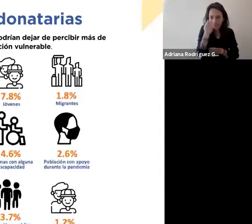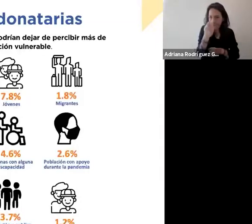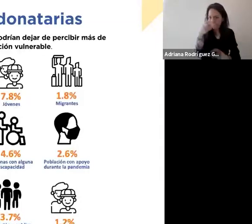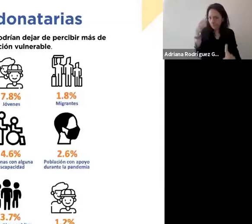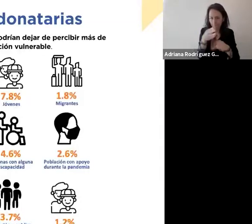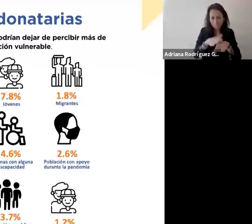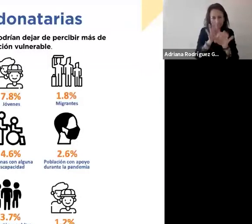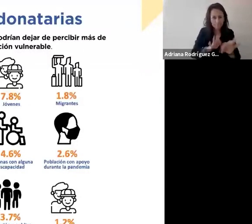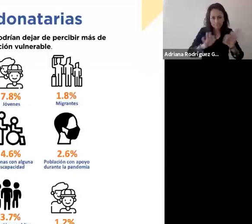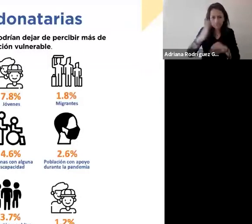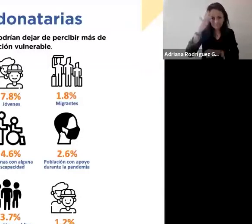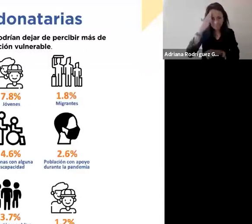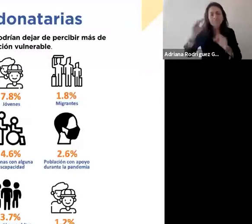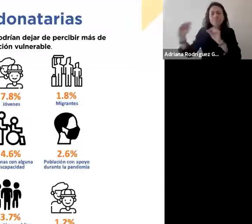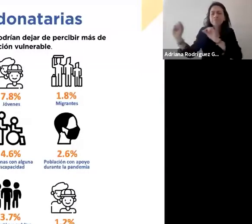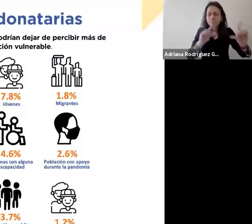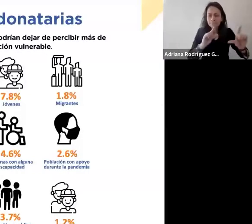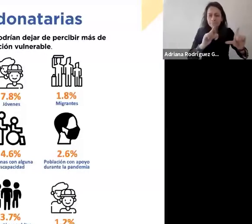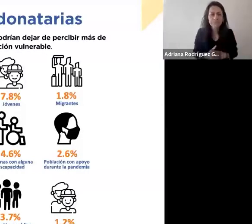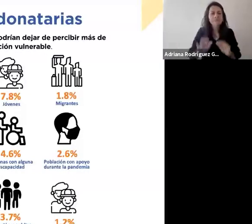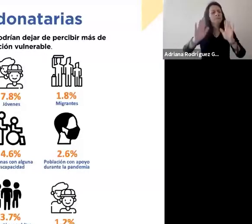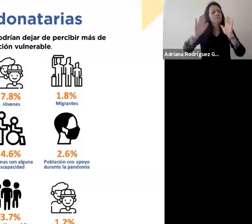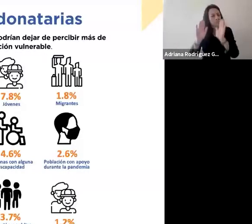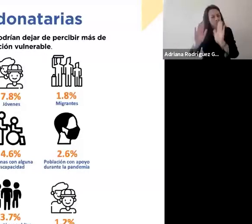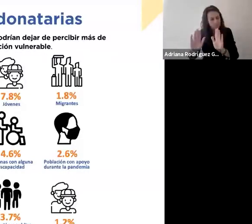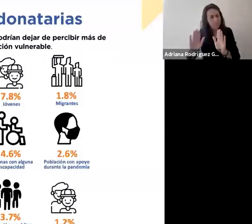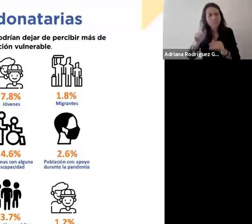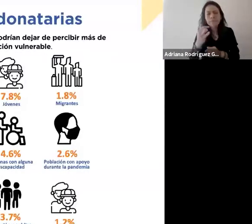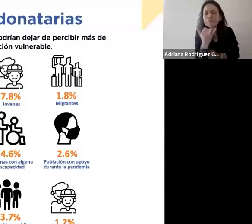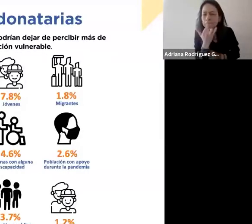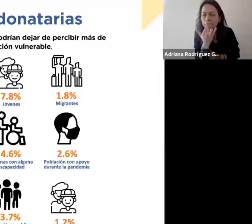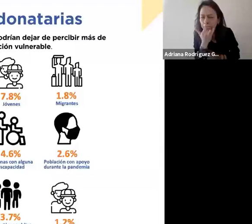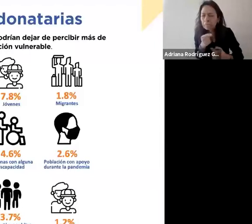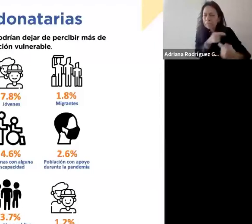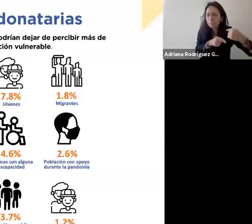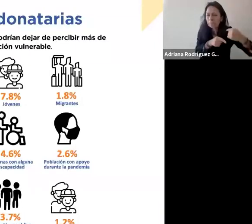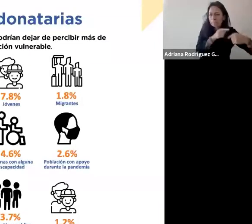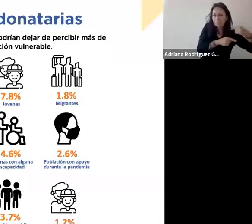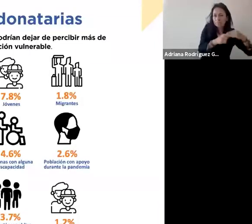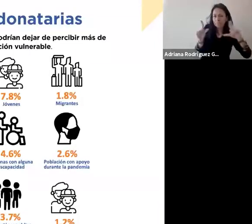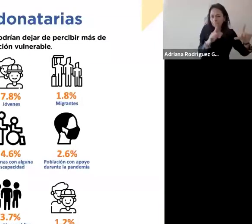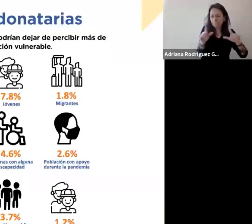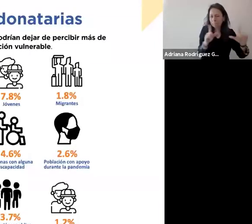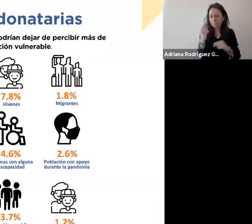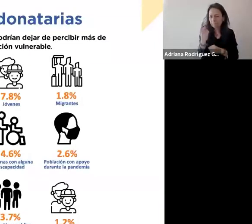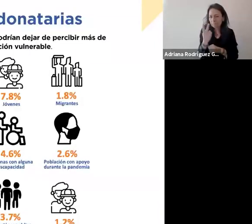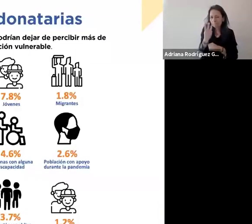A ver, vamos a regresar tres, perdónenme, es que hay un cambio aquí en la